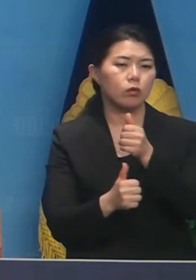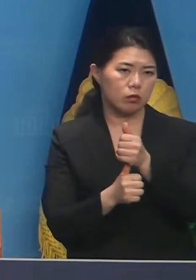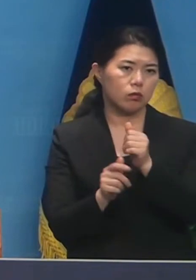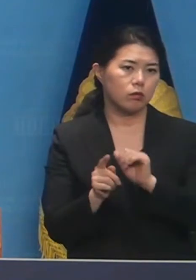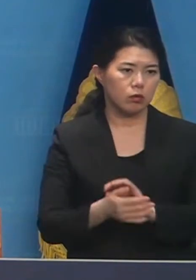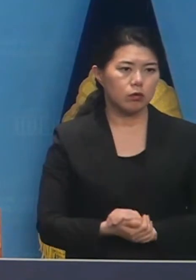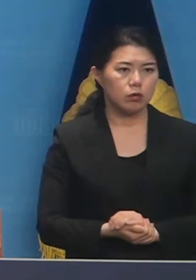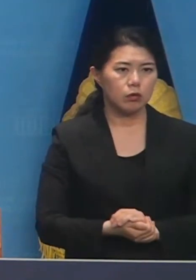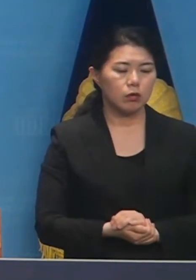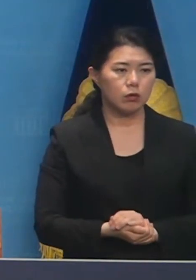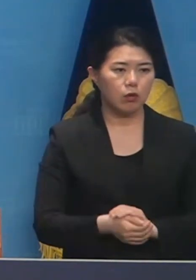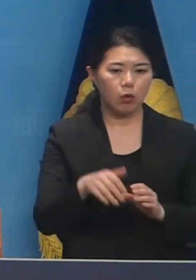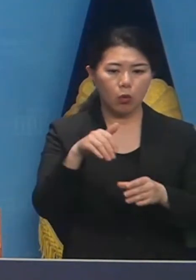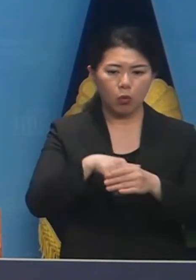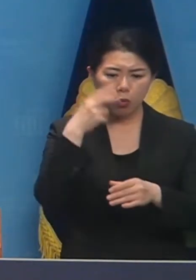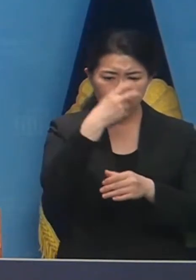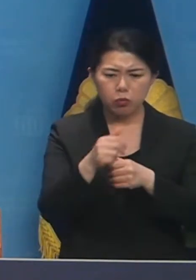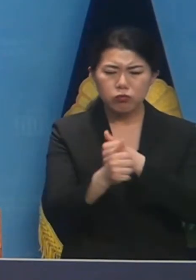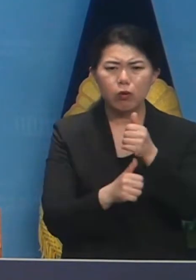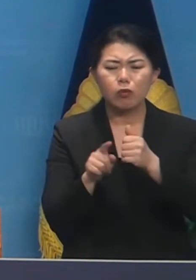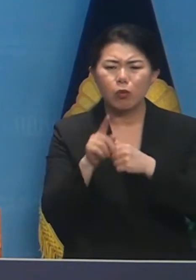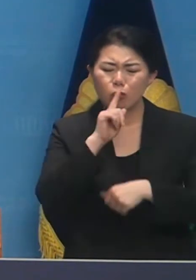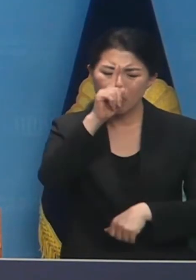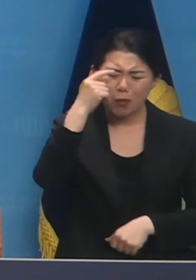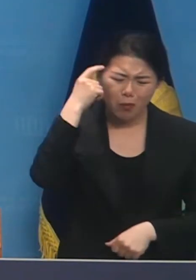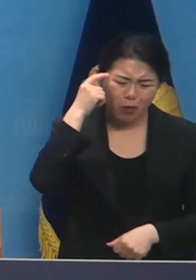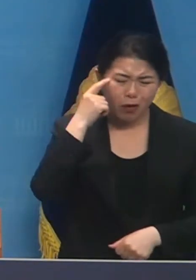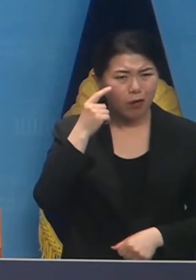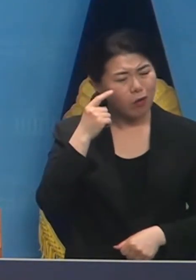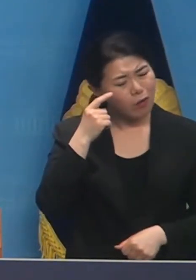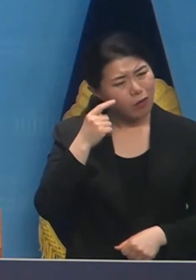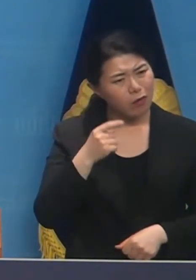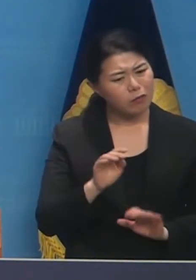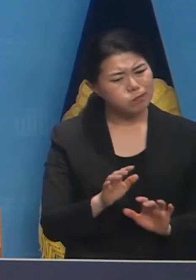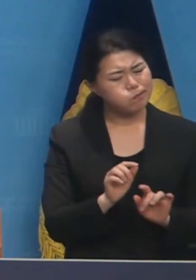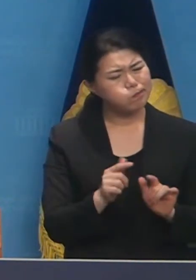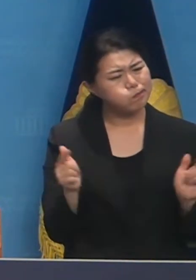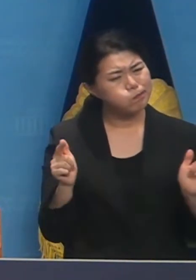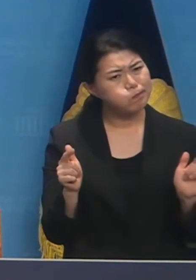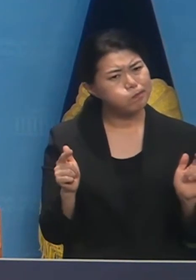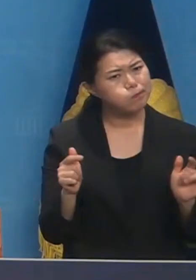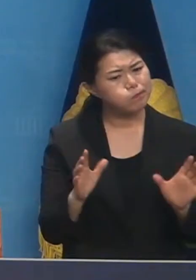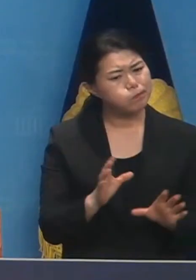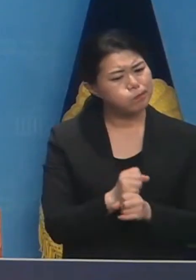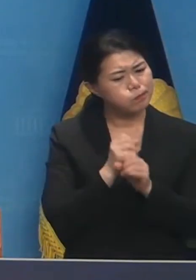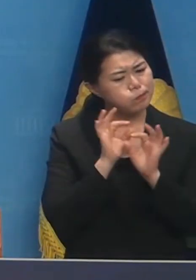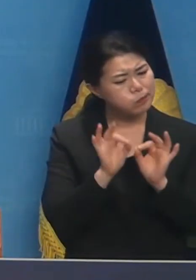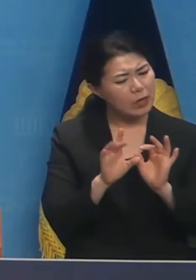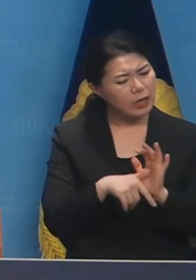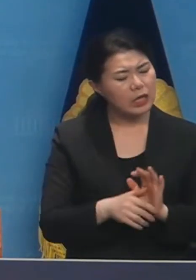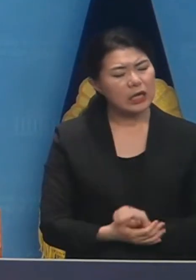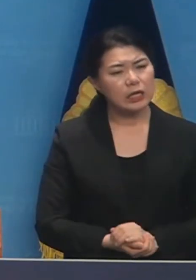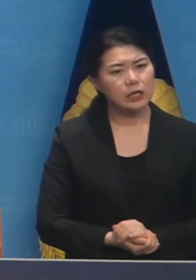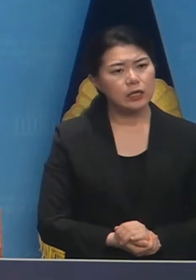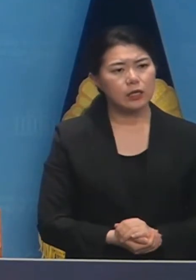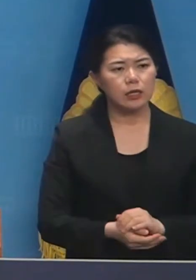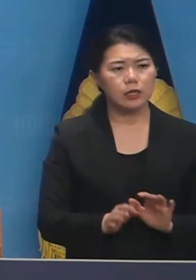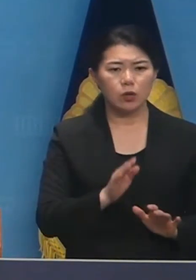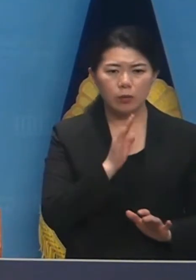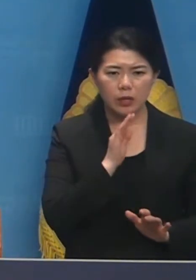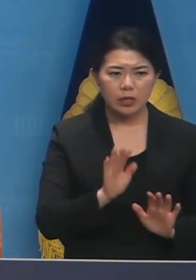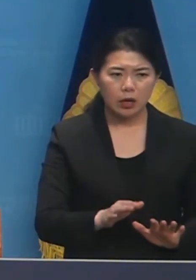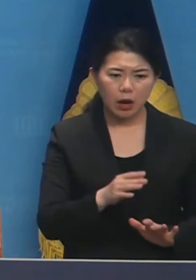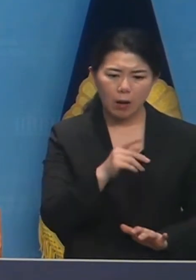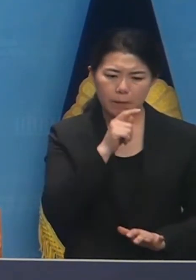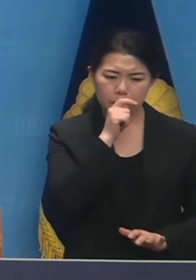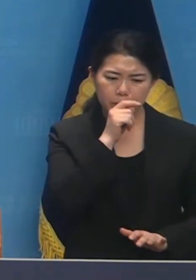선관위원회입니다. 선거관리위원회에서 왜 이렇게 했을까? 참 여러 가지로 종합적으로 봤을 때 결코 성과할